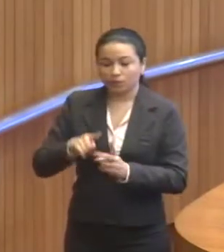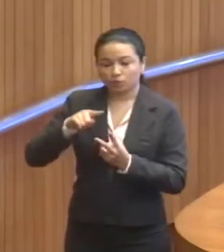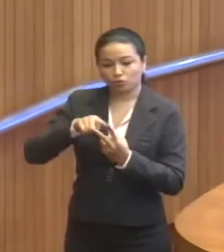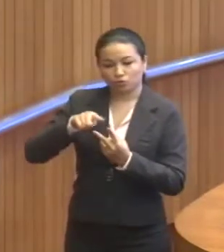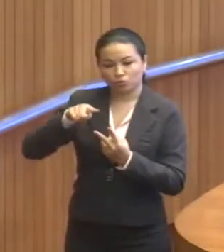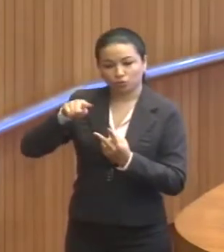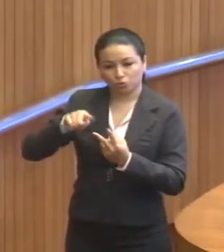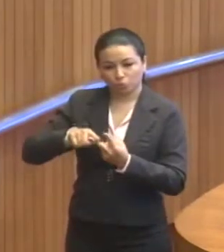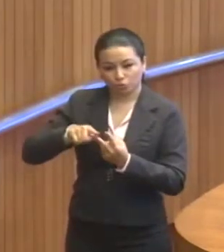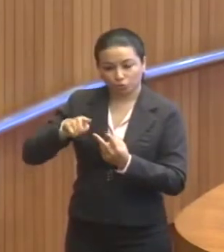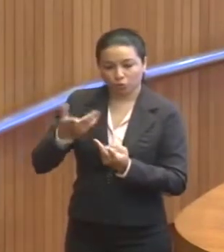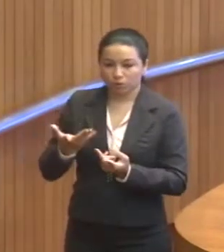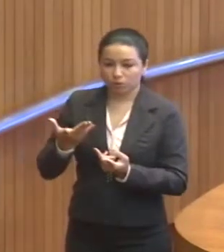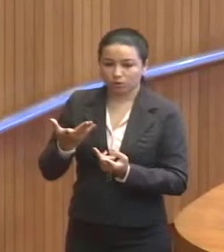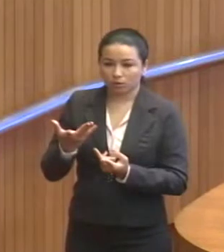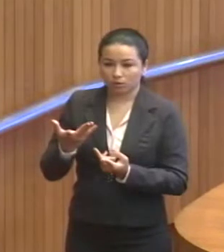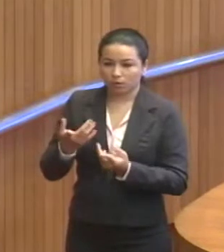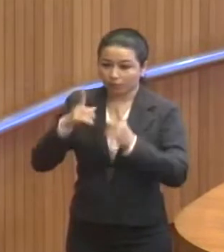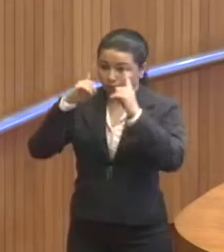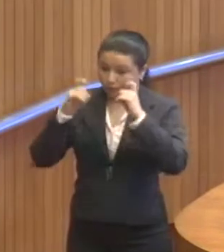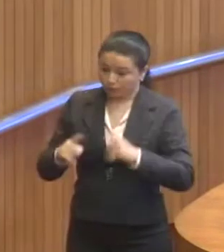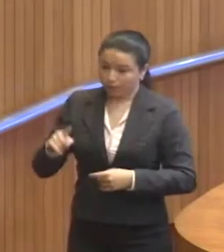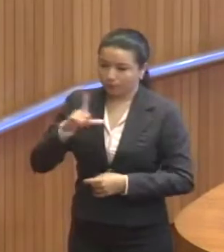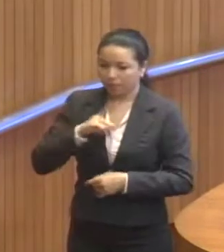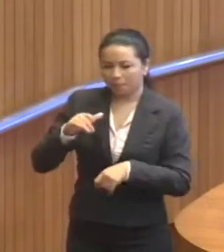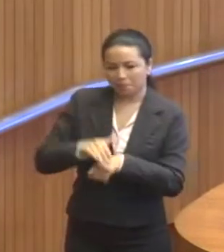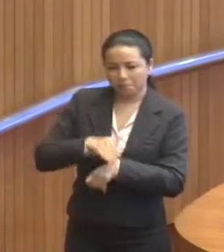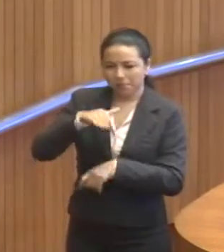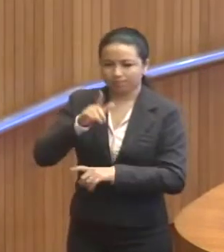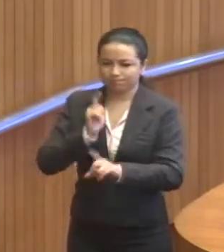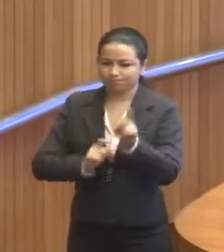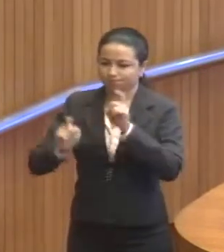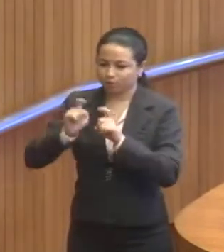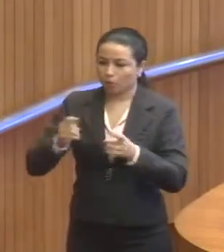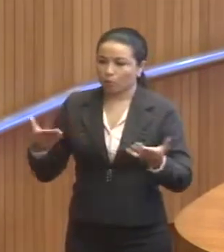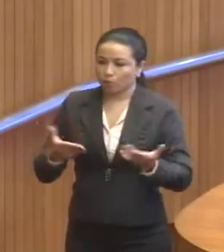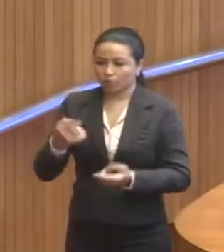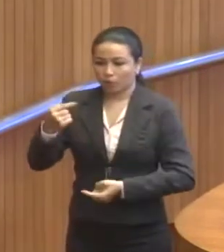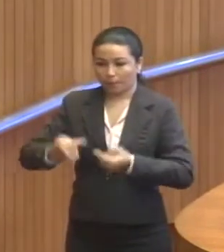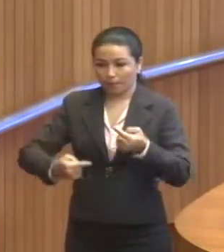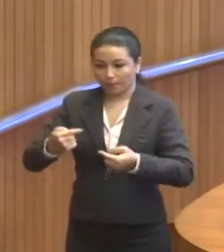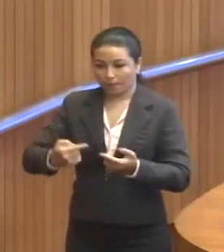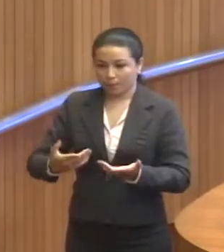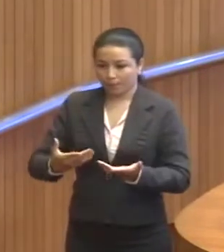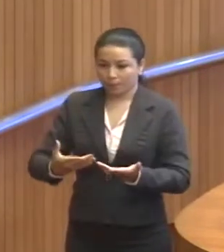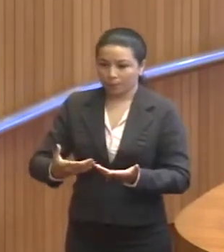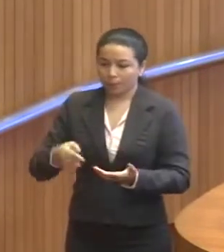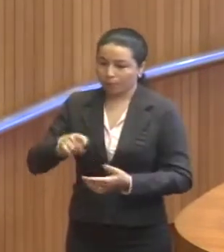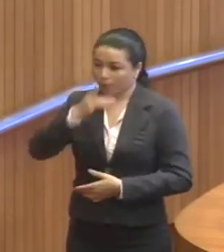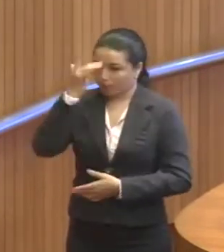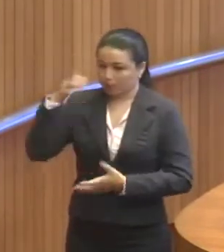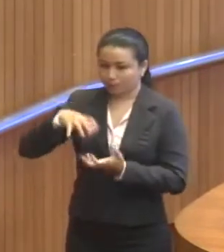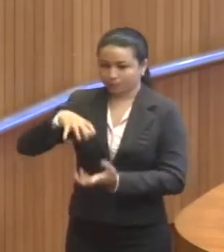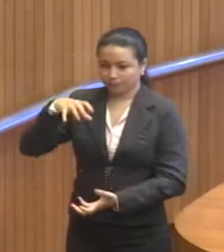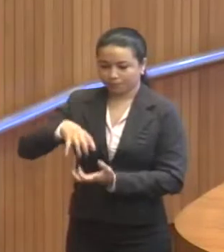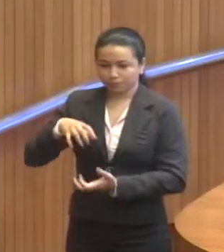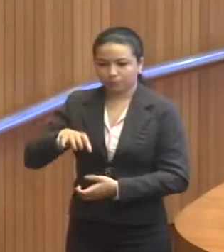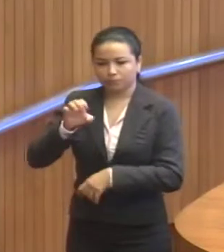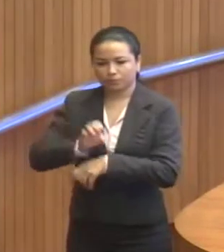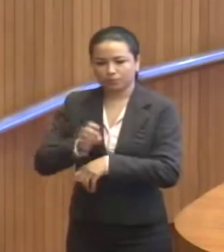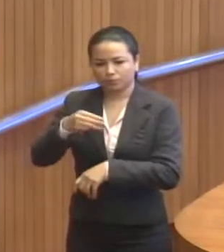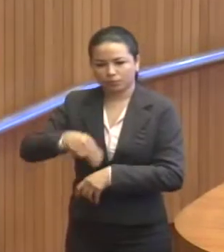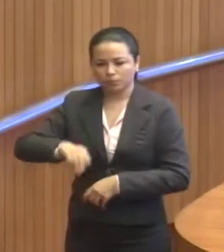os dois tipos de violência que são, portanto, mais preocupantes. Hoje, a política do idoso no Estado do Maranhão